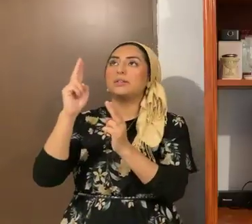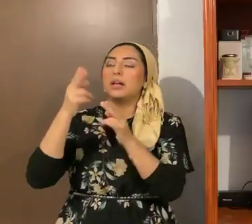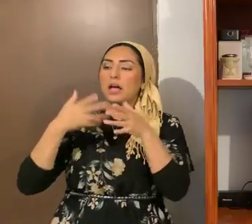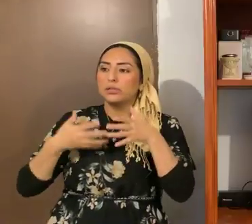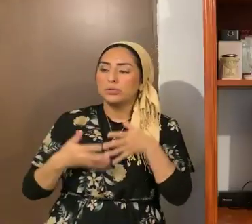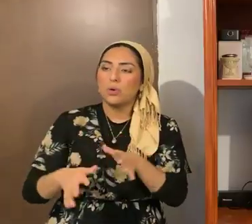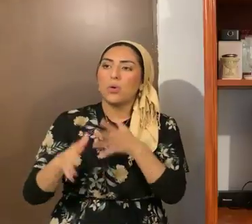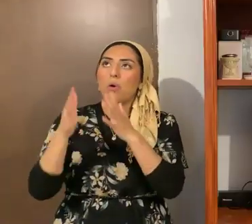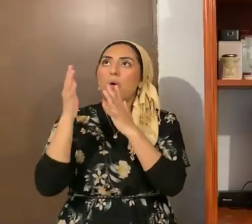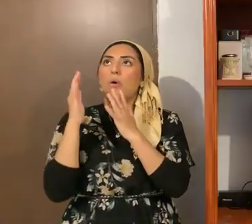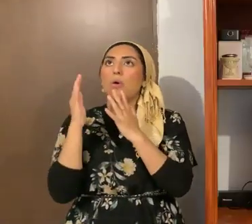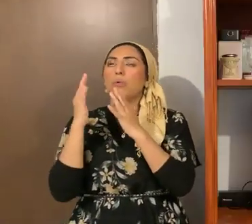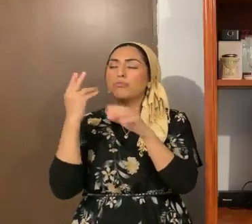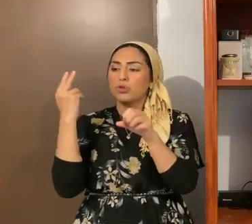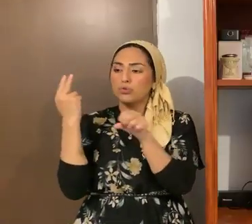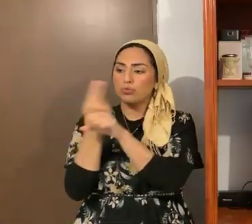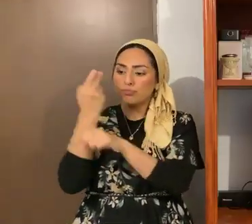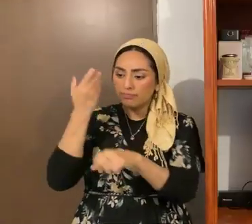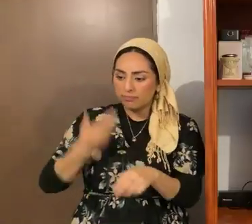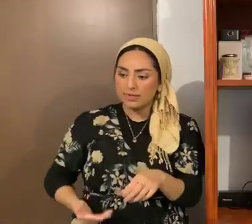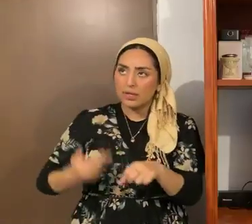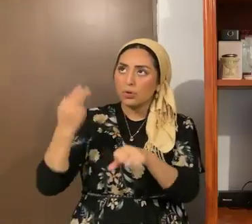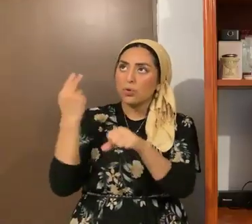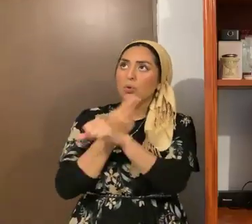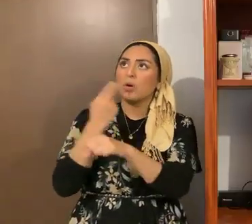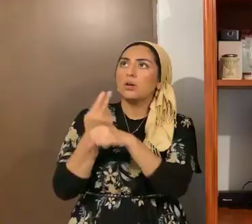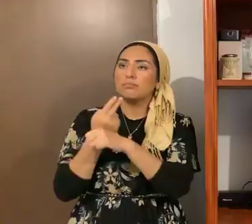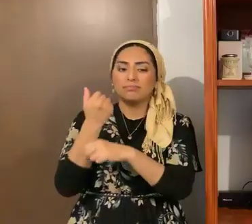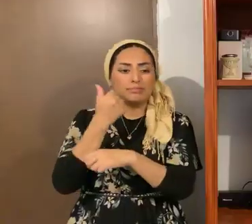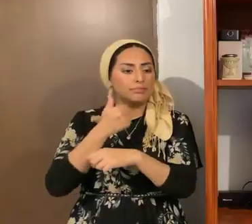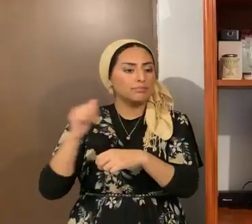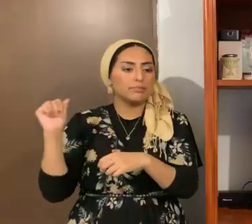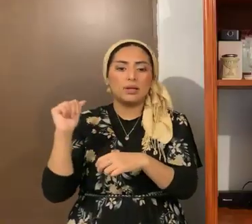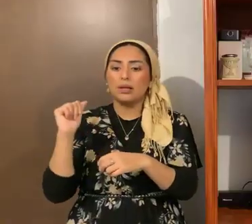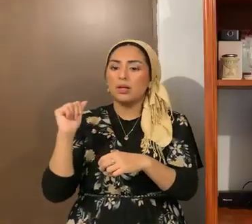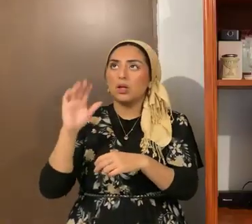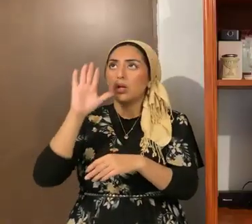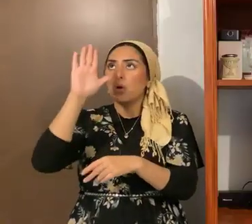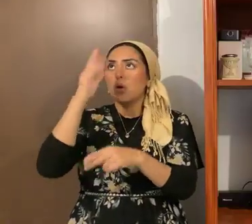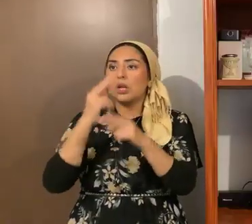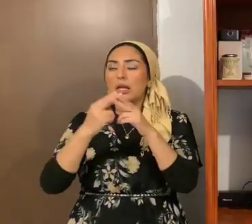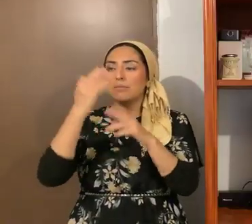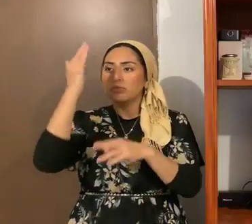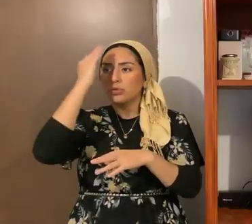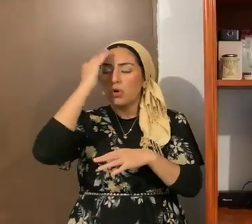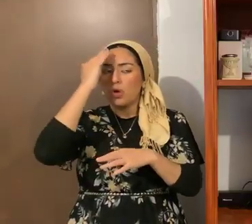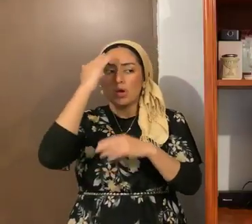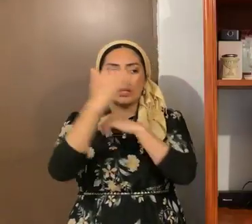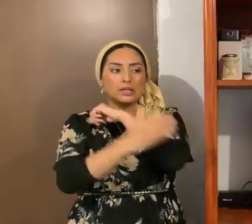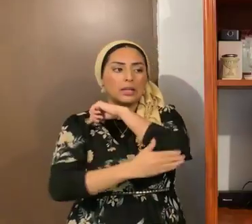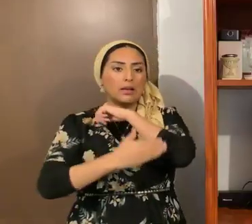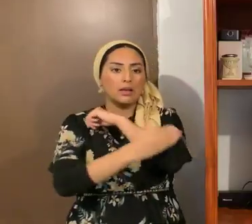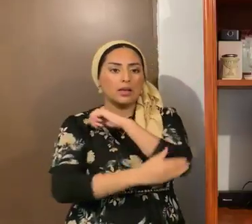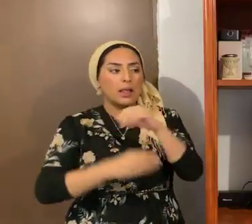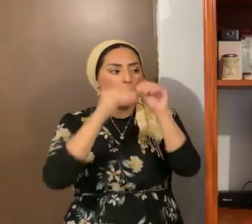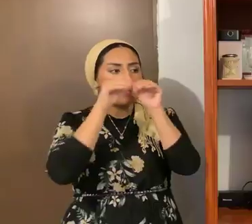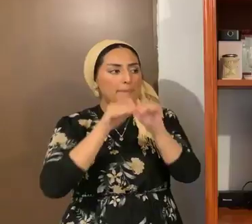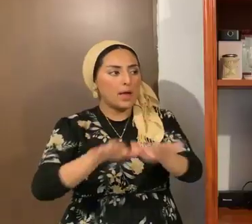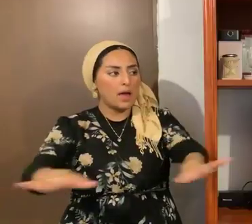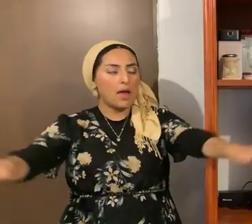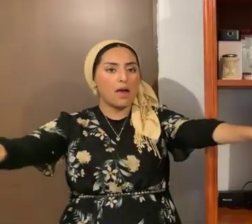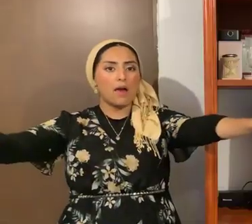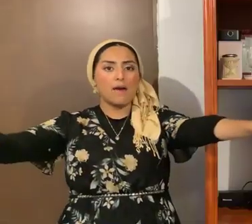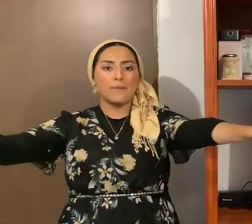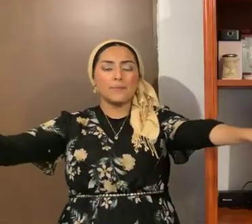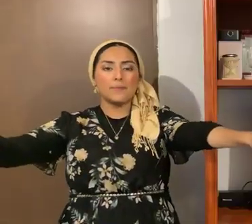bendito Yahweh Sebaot. Úsame para tu cabot, para tu esplendor, que tu nombre sea conocido entre las naciones.